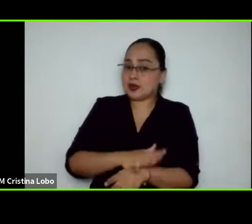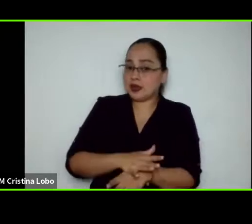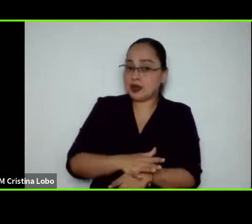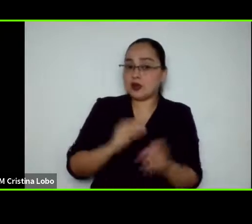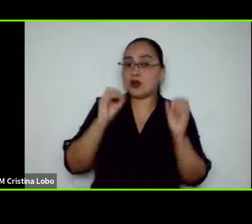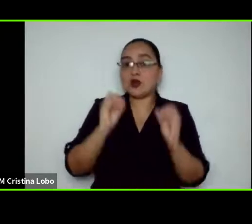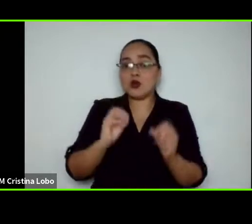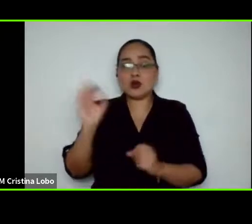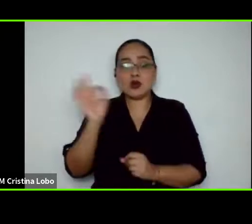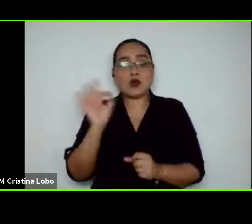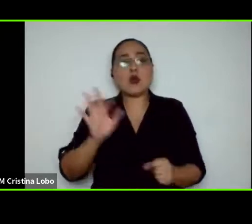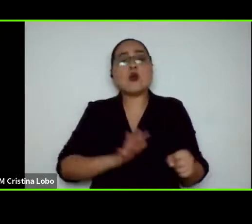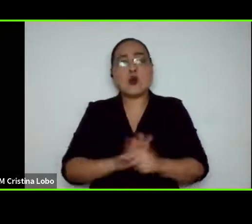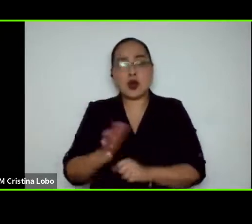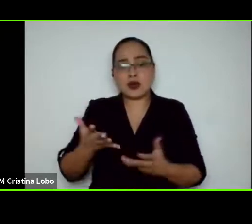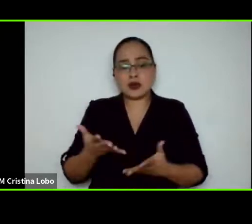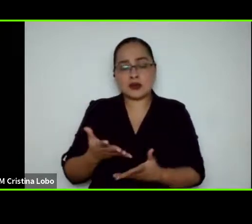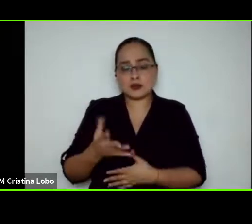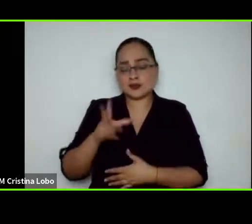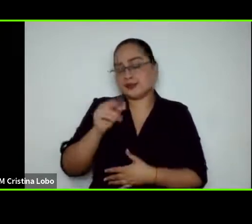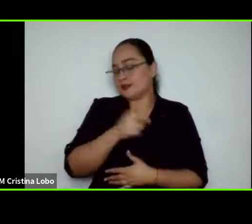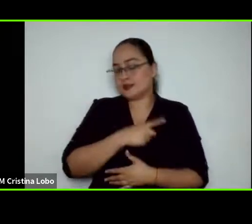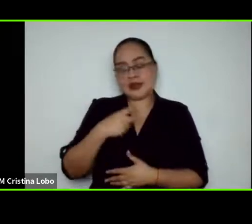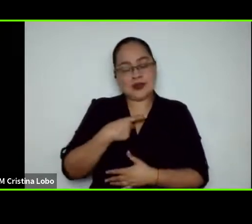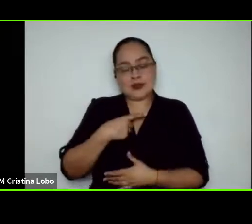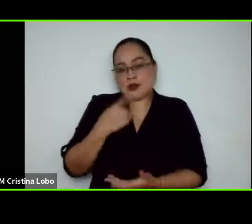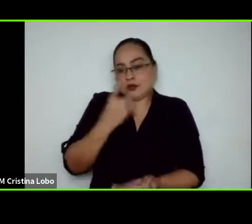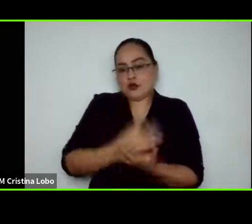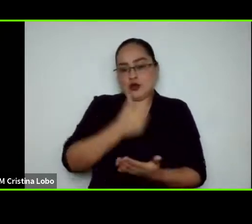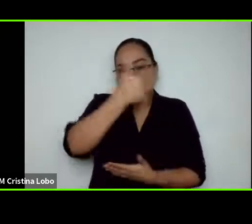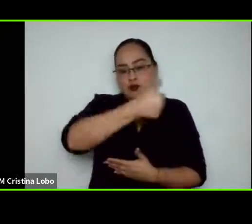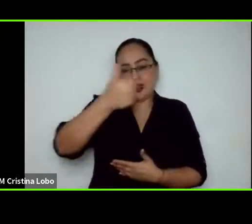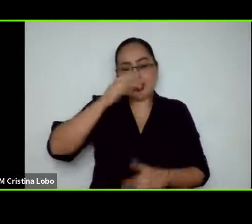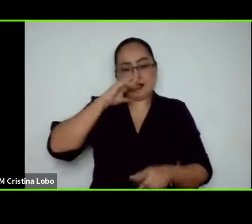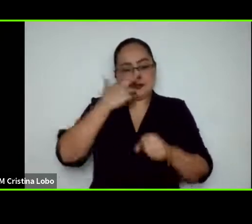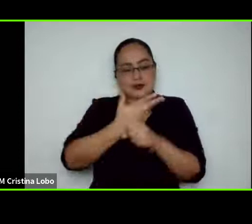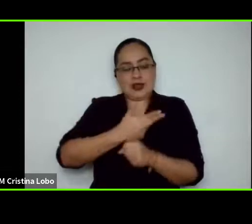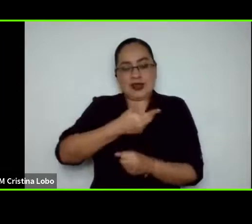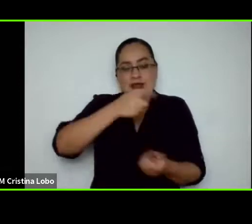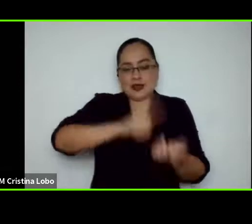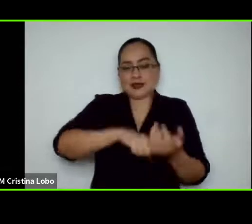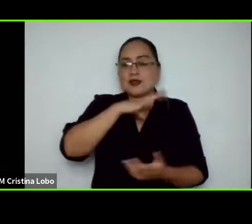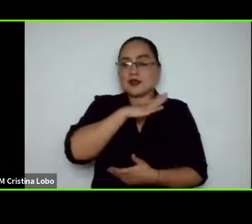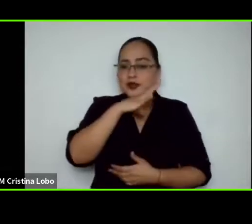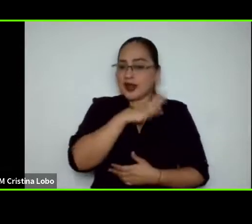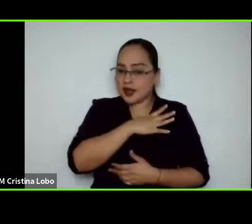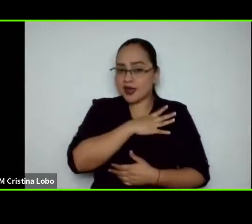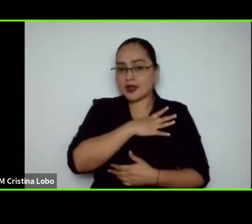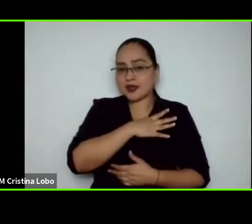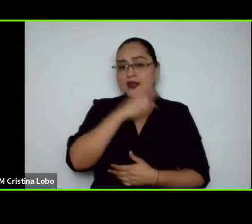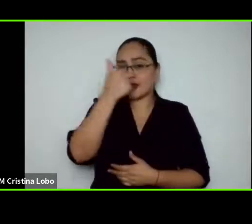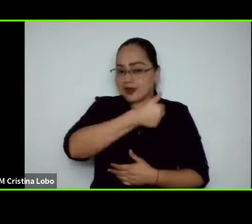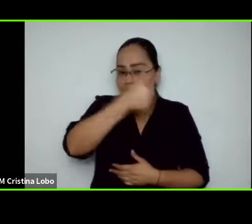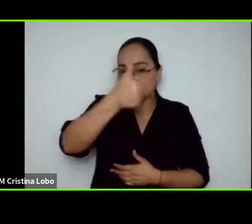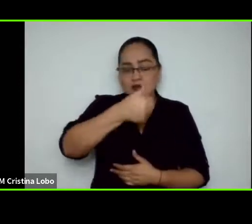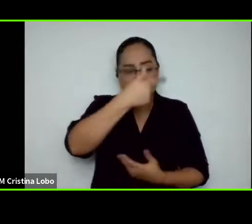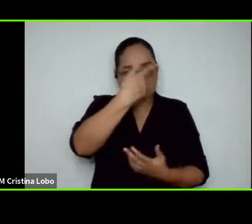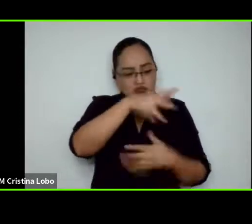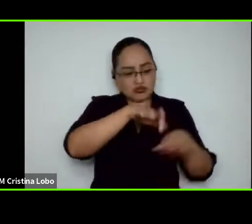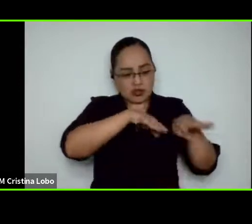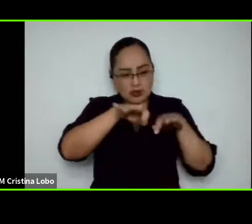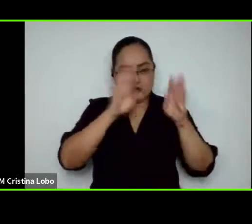ordinarios. Y eso no es así, ¿no? Sino se hace en el ámbito de las competencias. Cada autoridad tiene distintas facultades y en esas